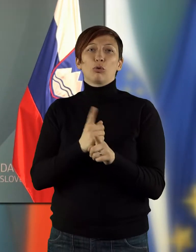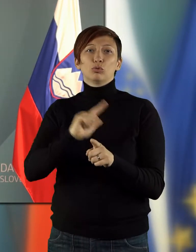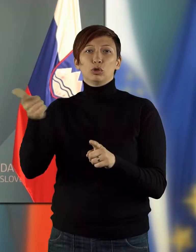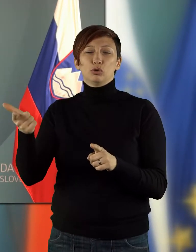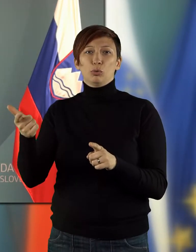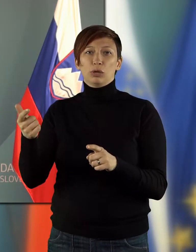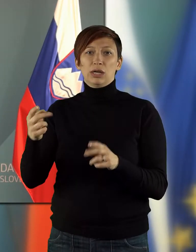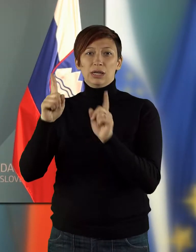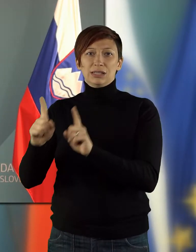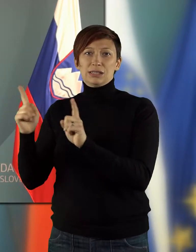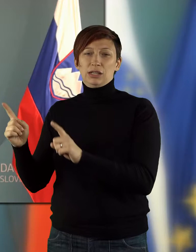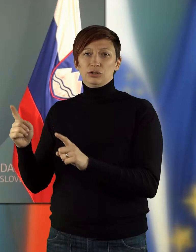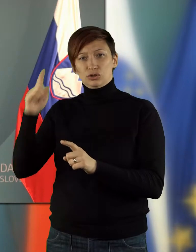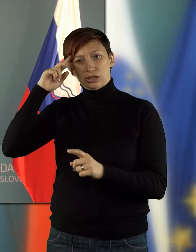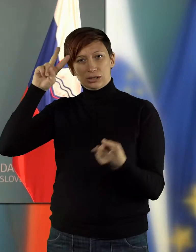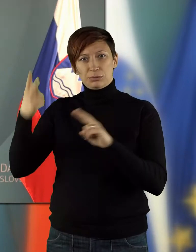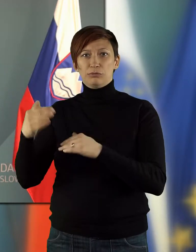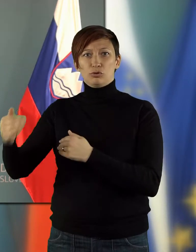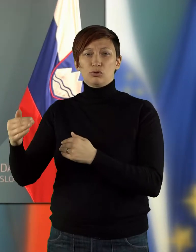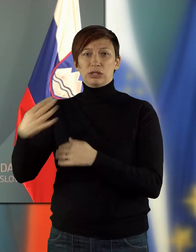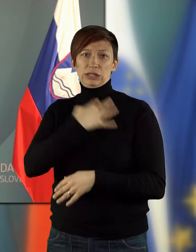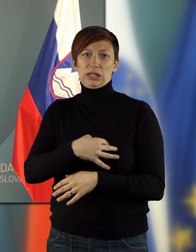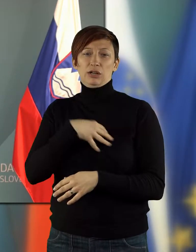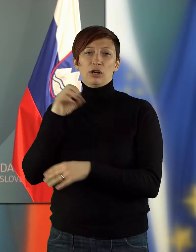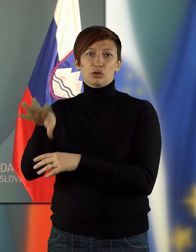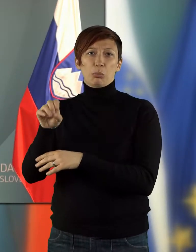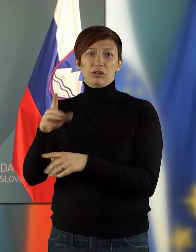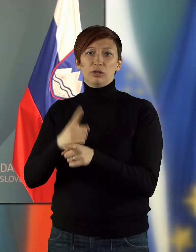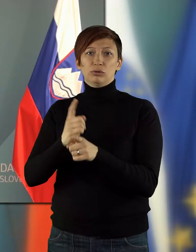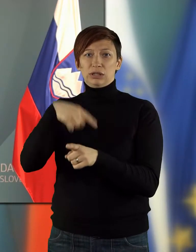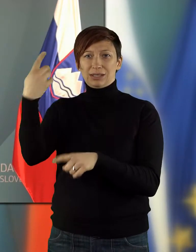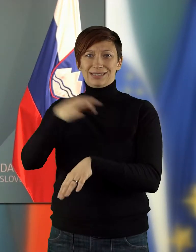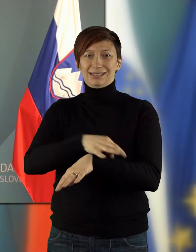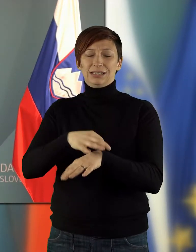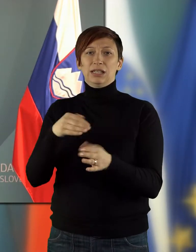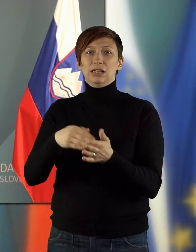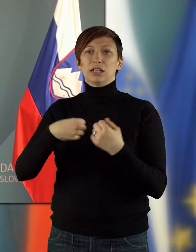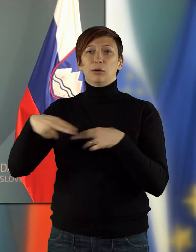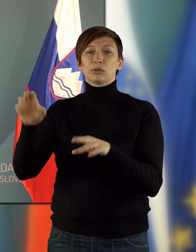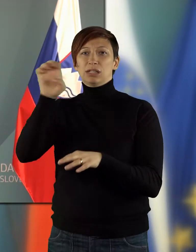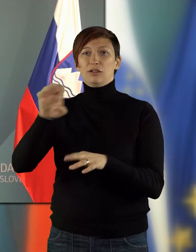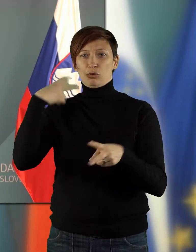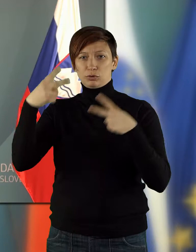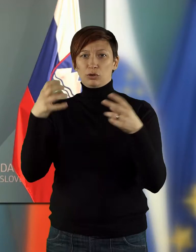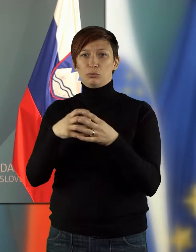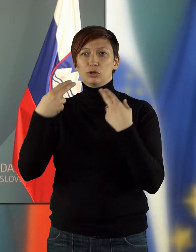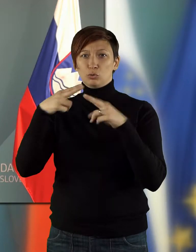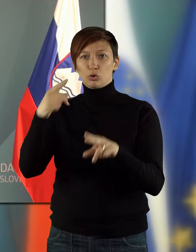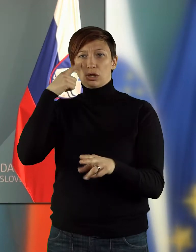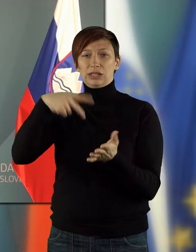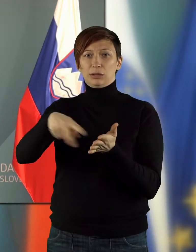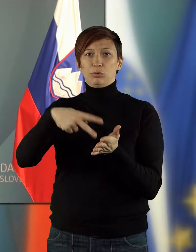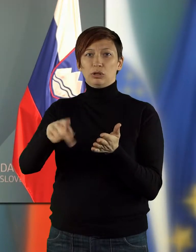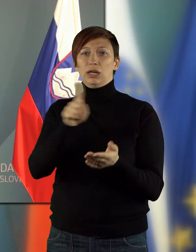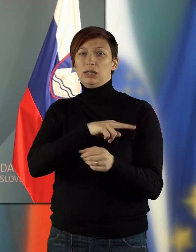prejudicira tudi nekatera druga naša stališča, ki jih imamo do sosedne Hrvaške in v končni fazi drug teden je treba tudi poslati odgovor Evropski komisiji